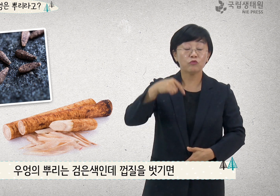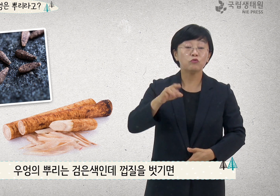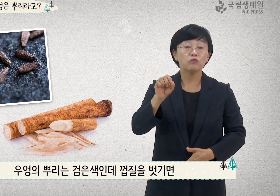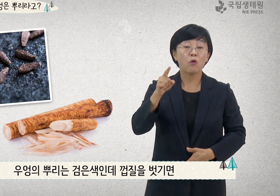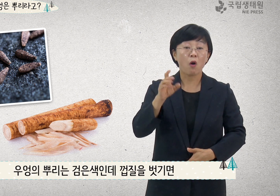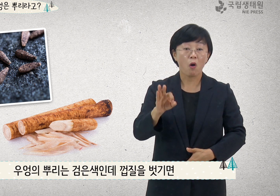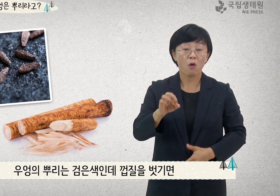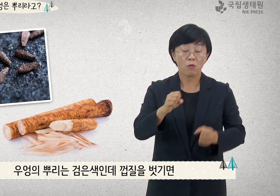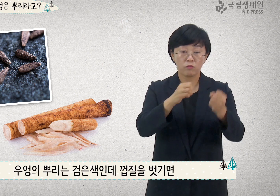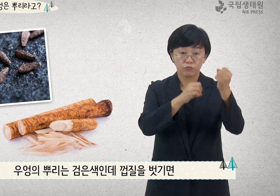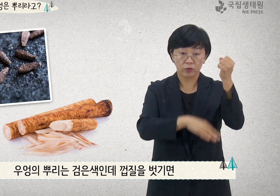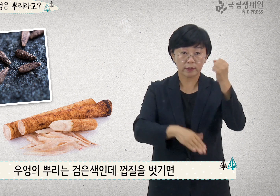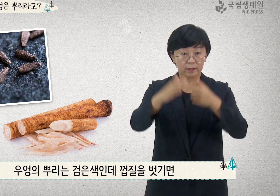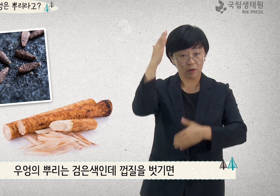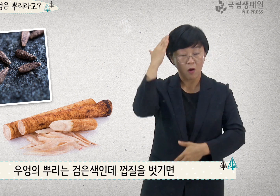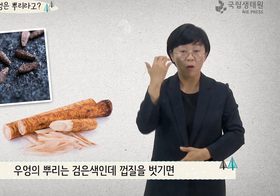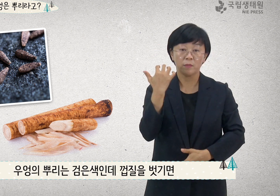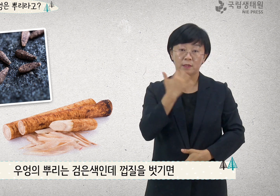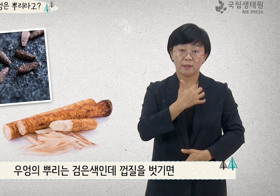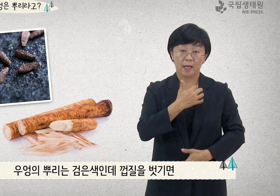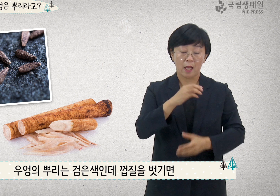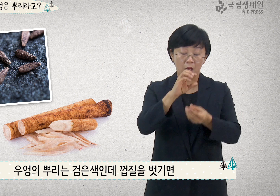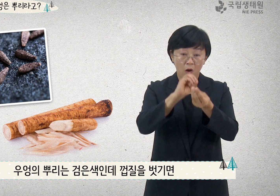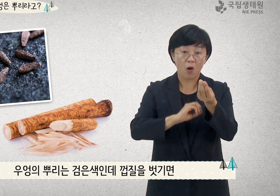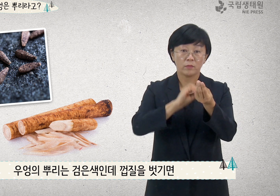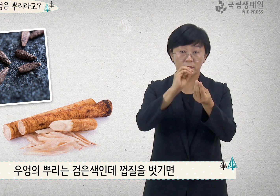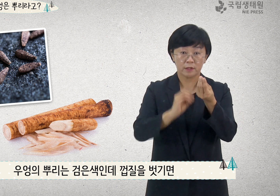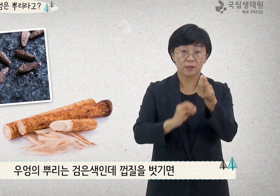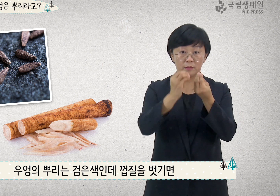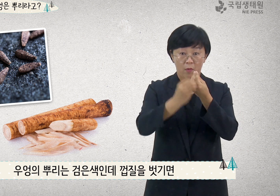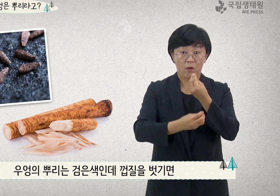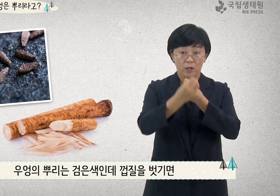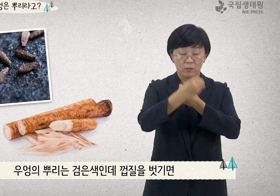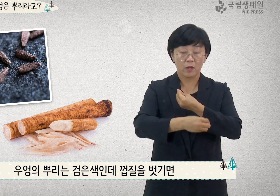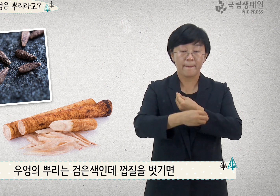우엉의 뿌리는 검은색인데 껍질을 벗기면